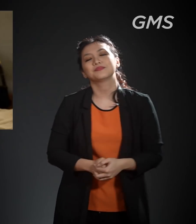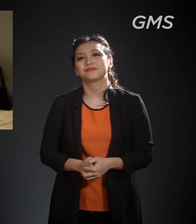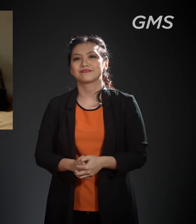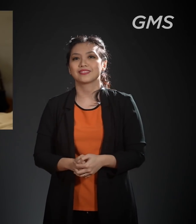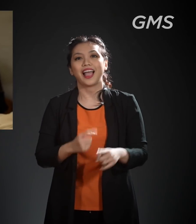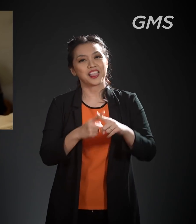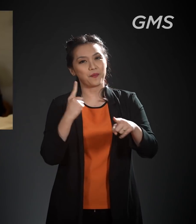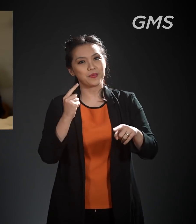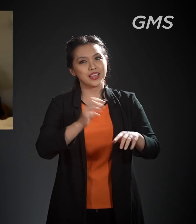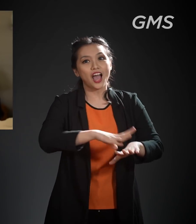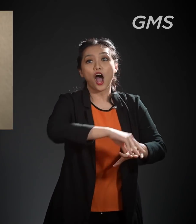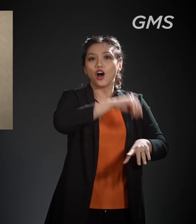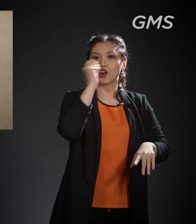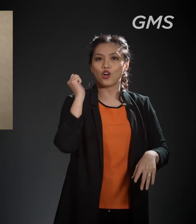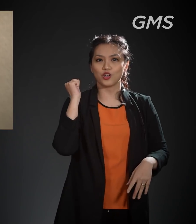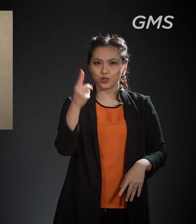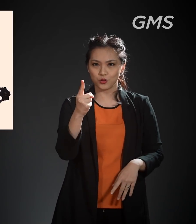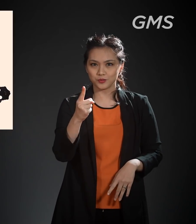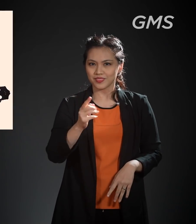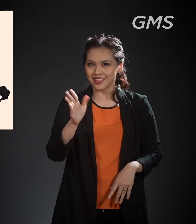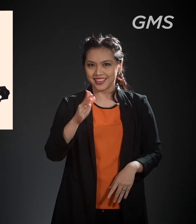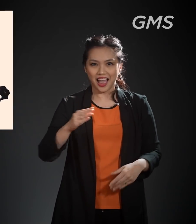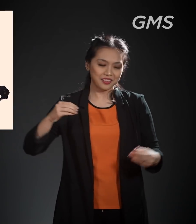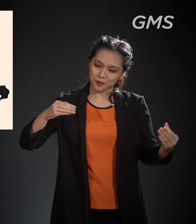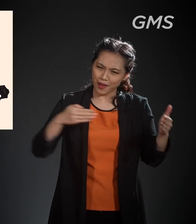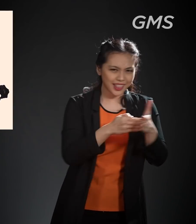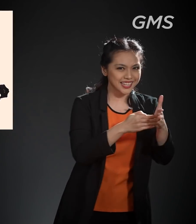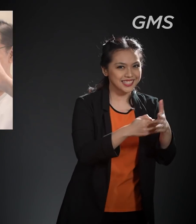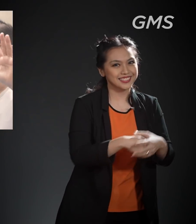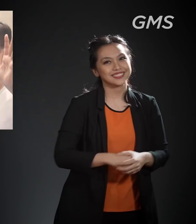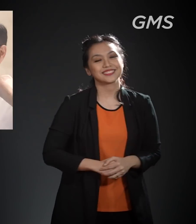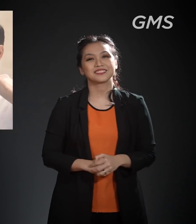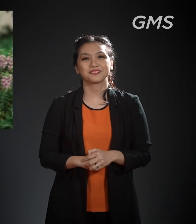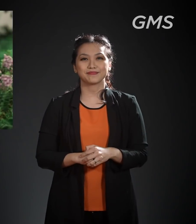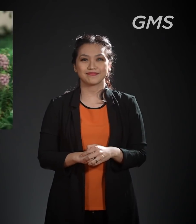semakin rohani kita tidak boleh dibatasi.